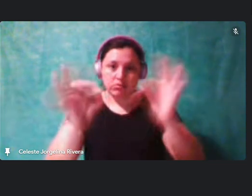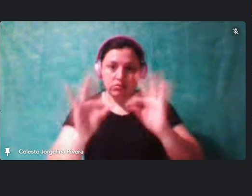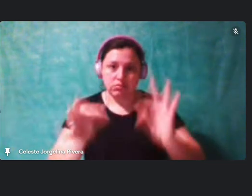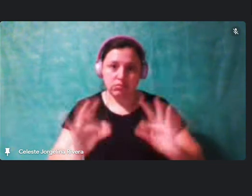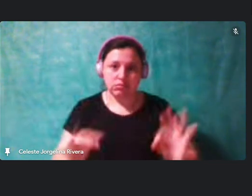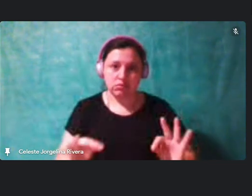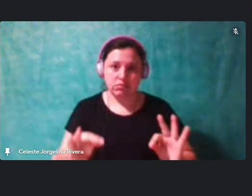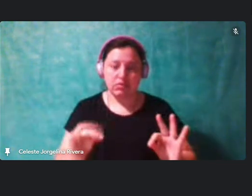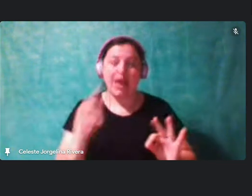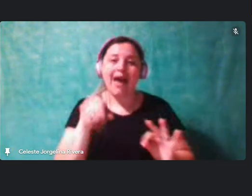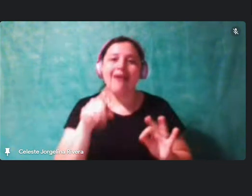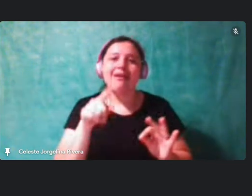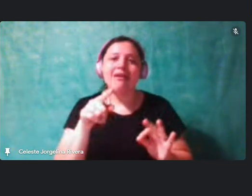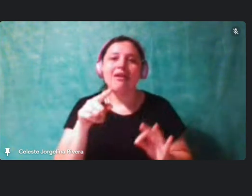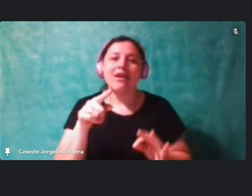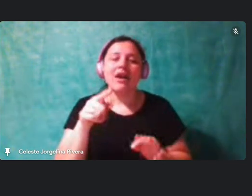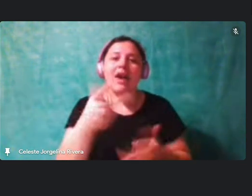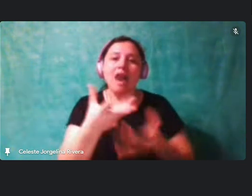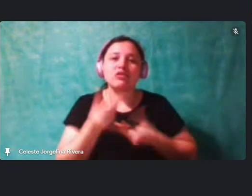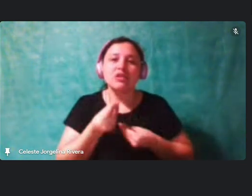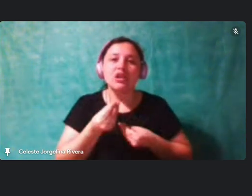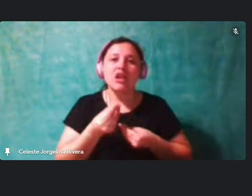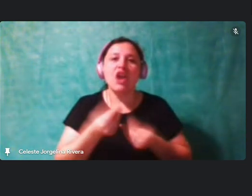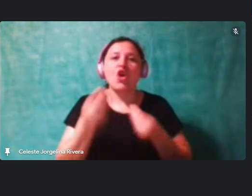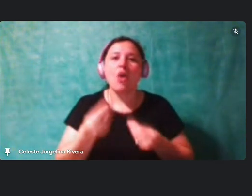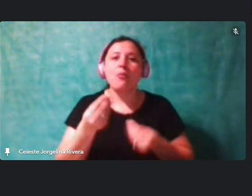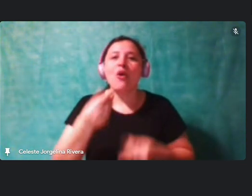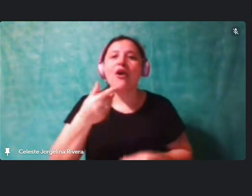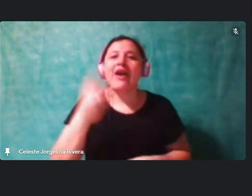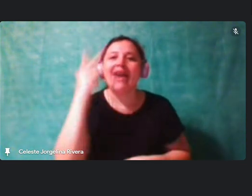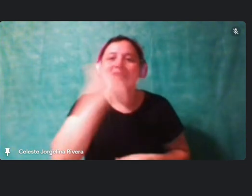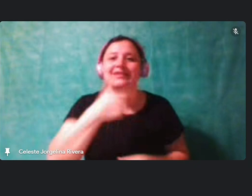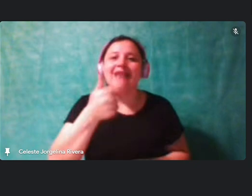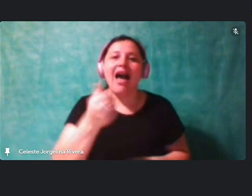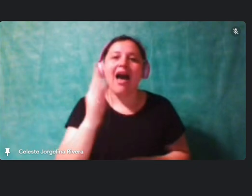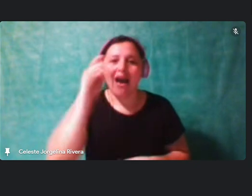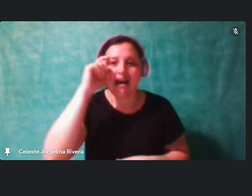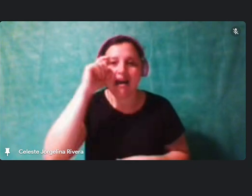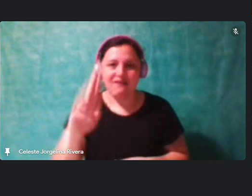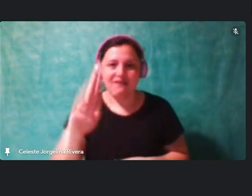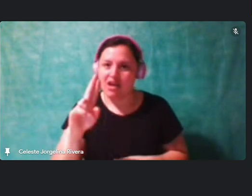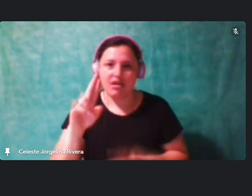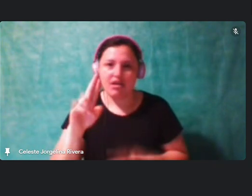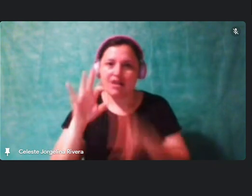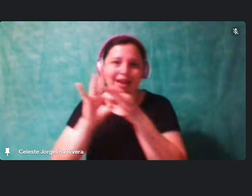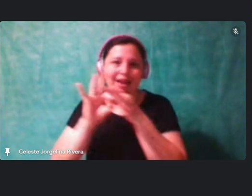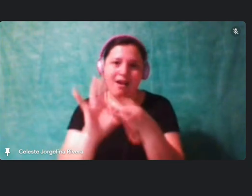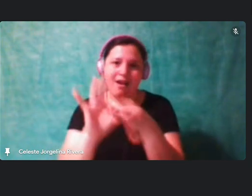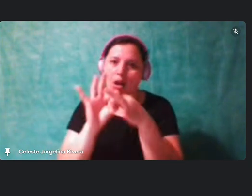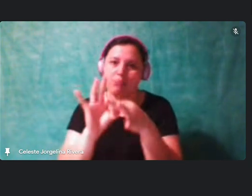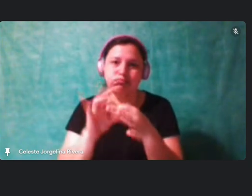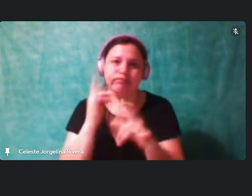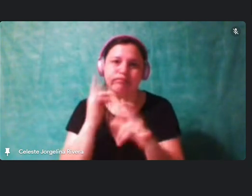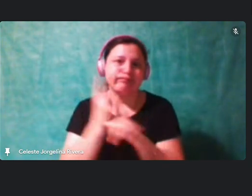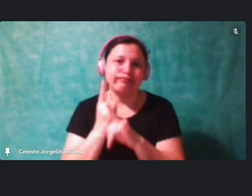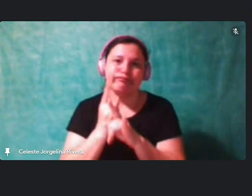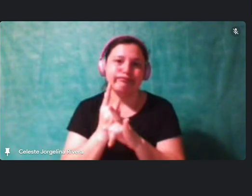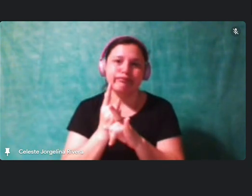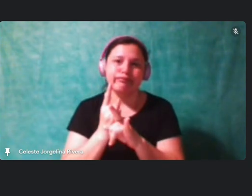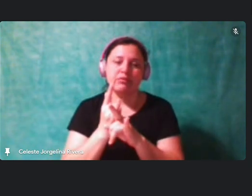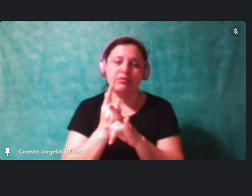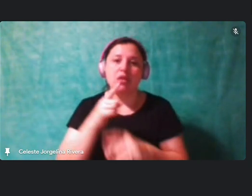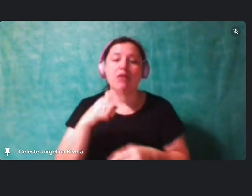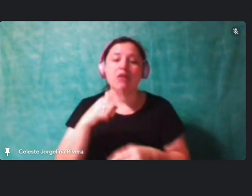haber, ¿sí? A no ser que tenga ese uso de parecido al debe, que sería tener